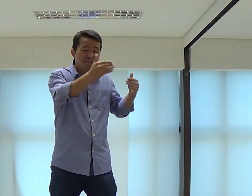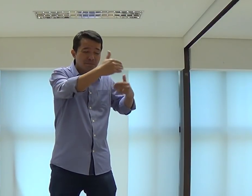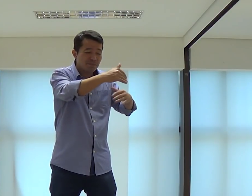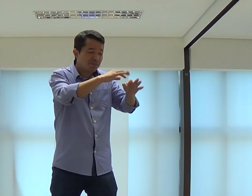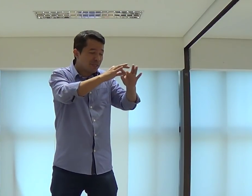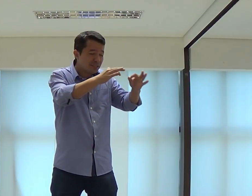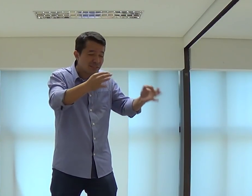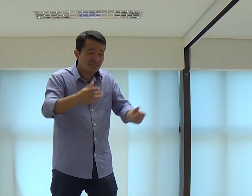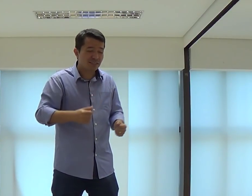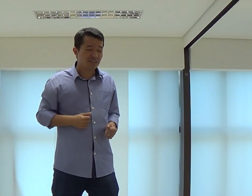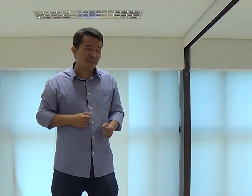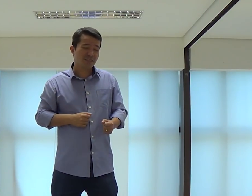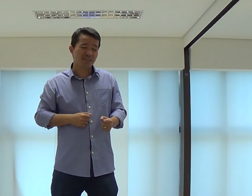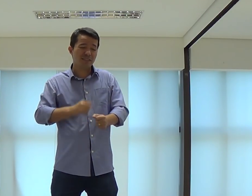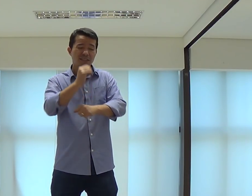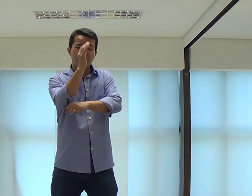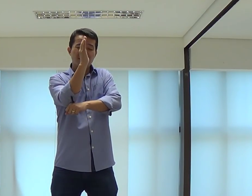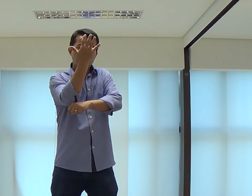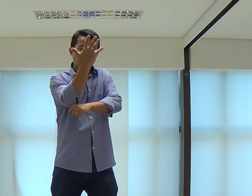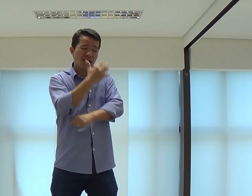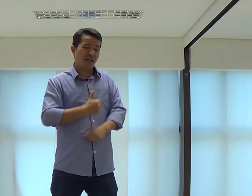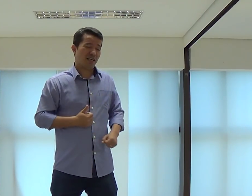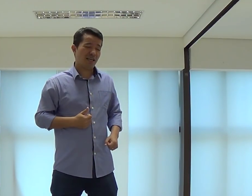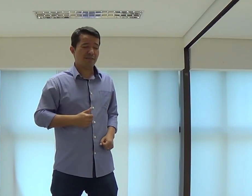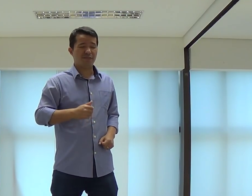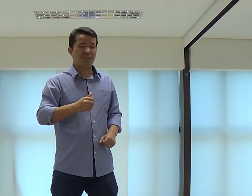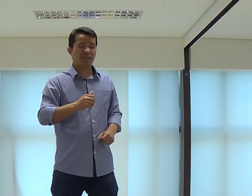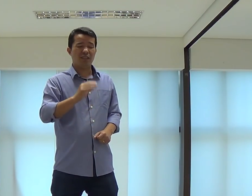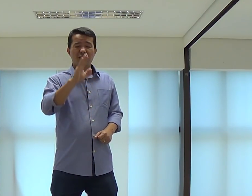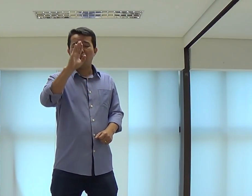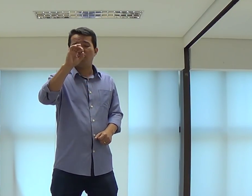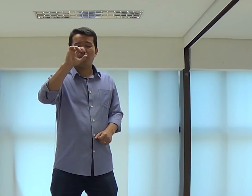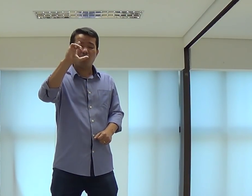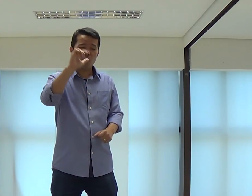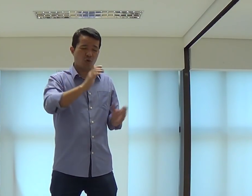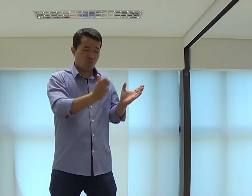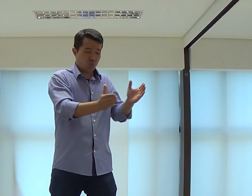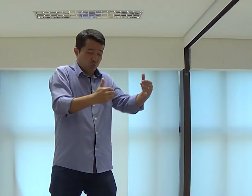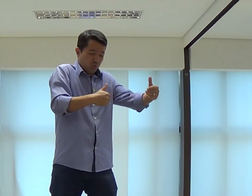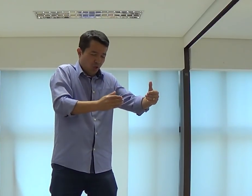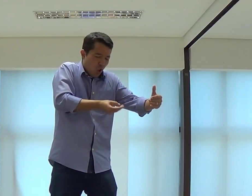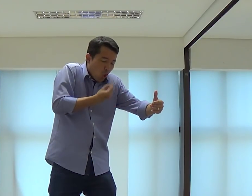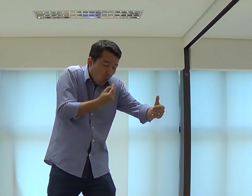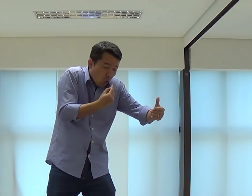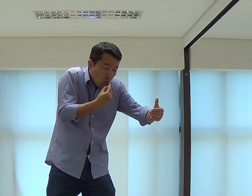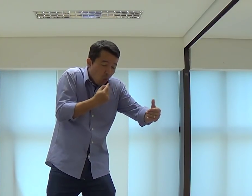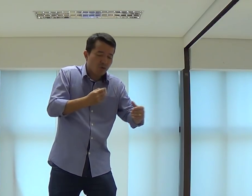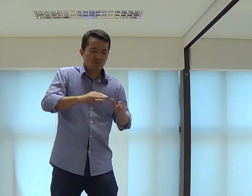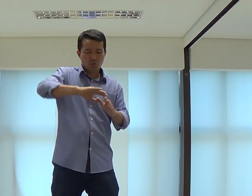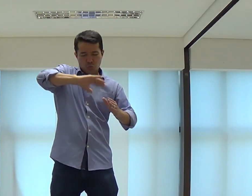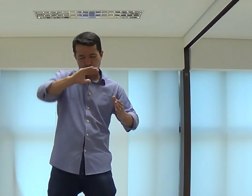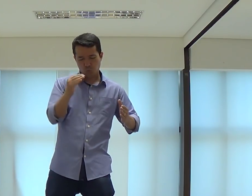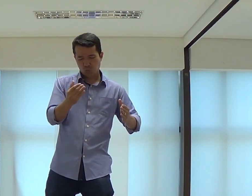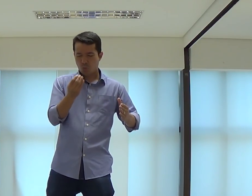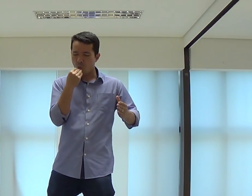em presentes, em árvore de Natal, né? Em fazer bolo, em comer